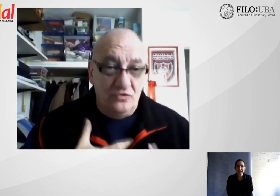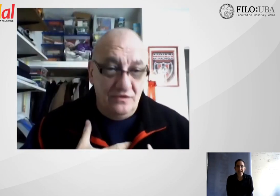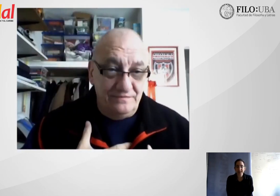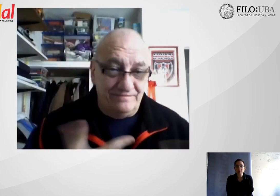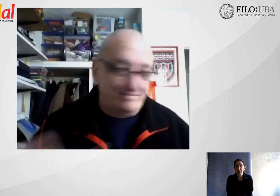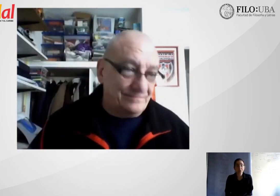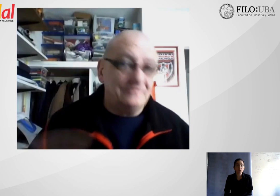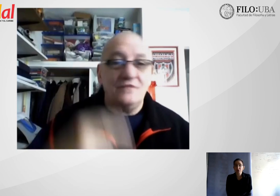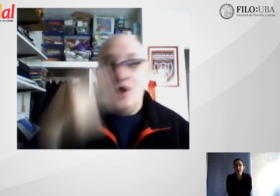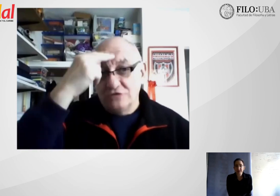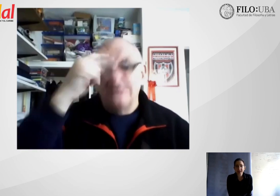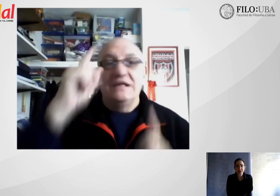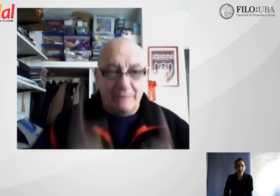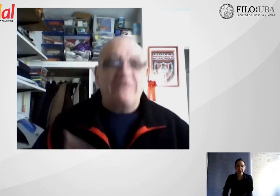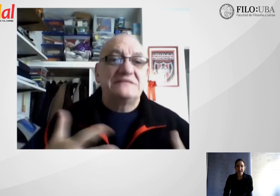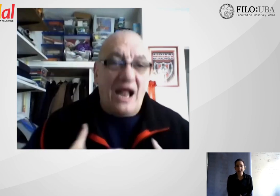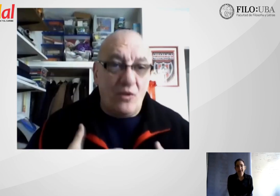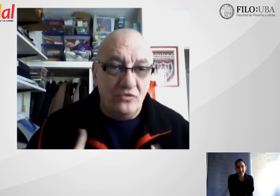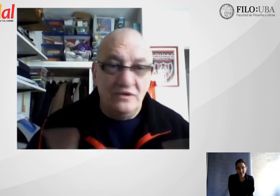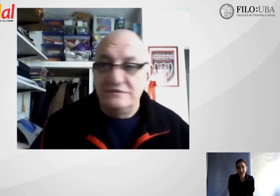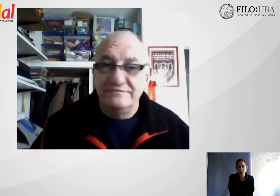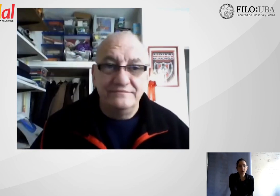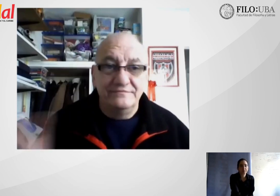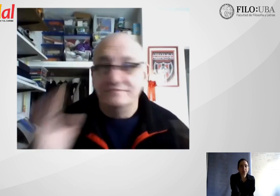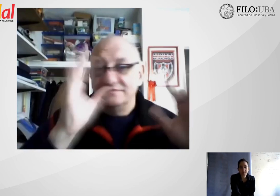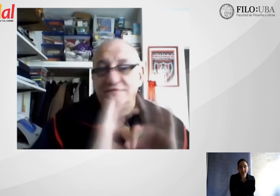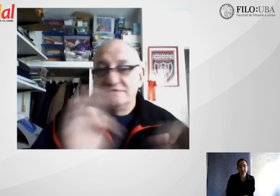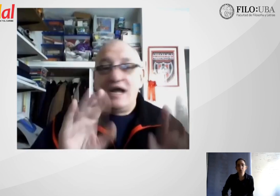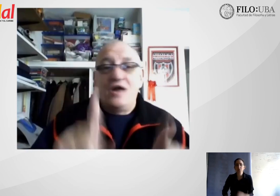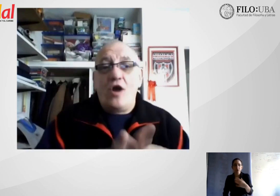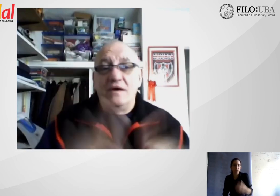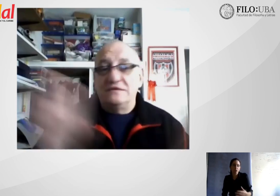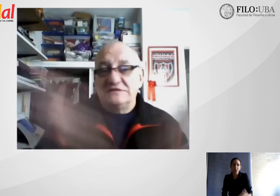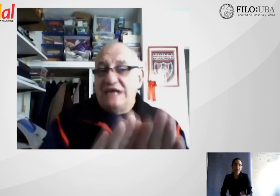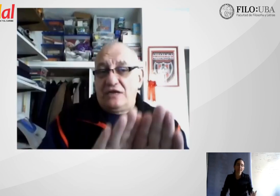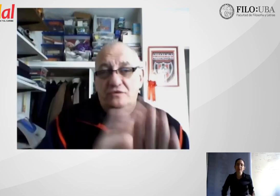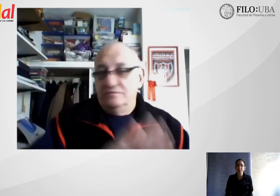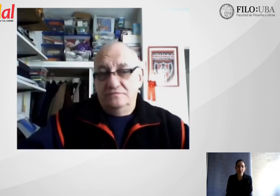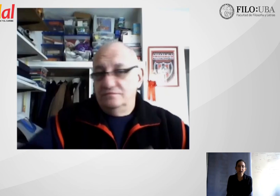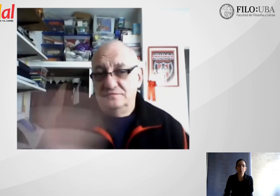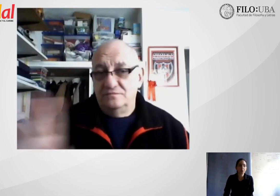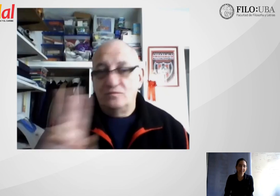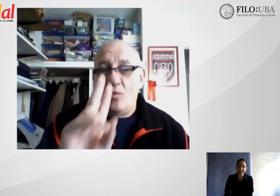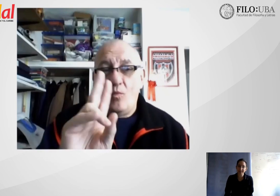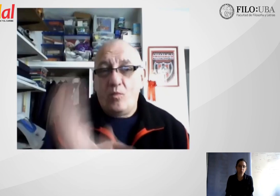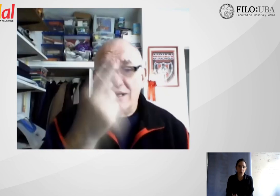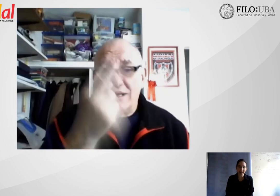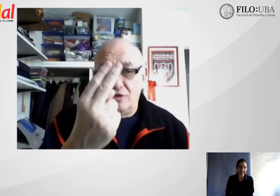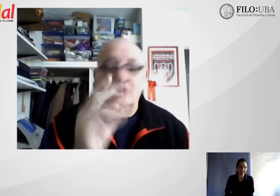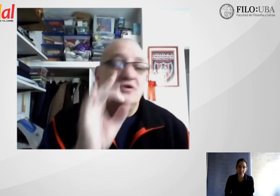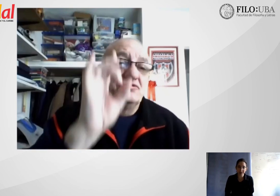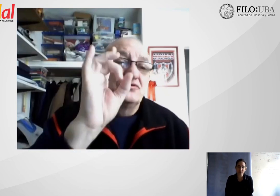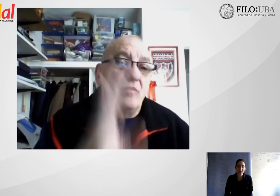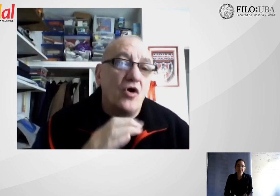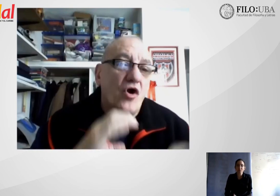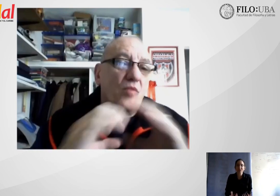entonces, por ejemplo, nuestro secretario tiene algunos problemas de salud, nuestro tesorero, bueno, también son personas que no pueden salir de su hogar en